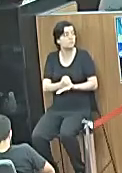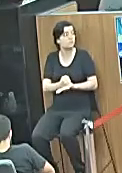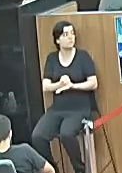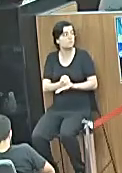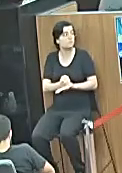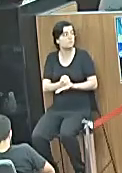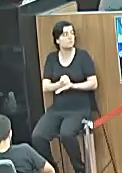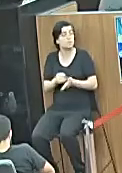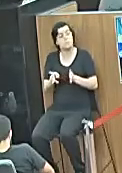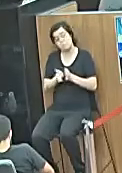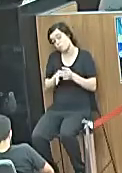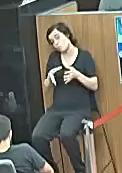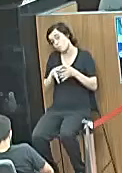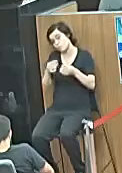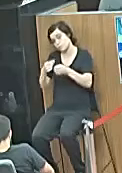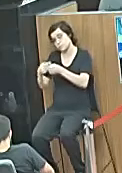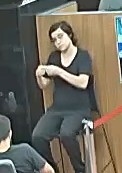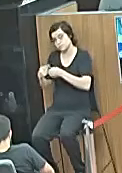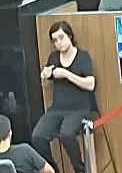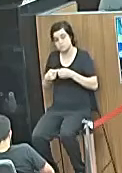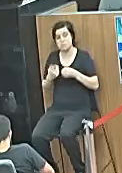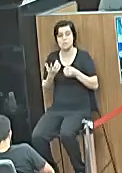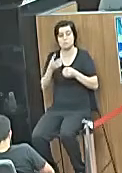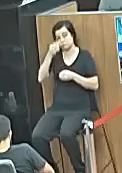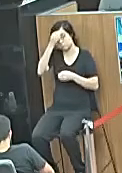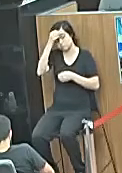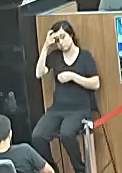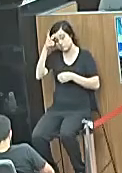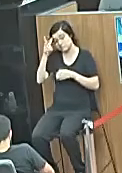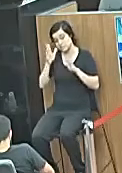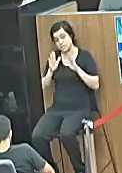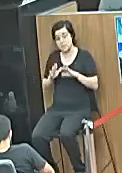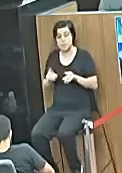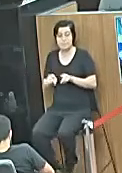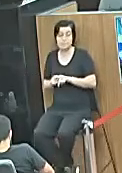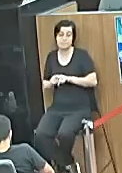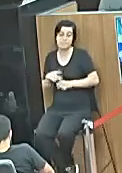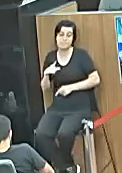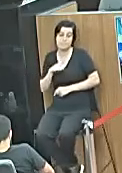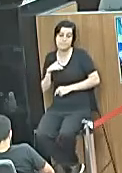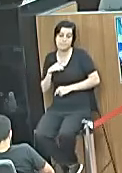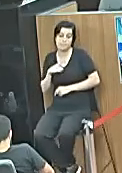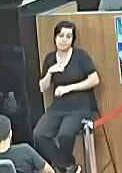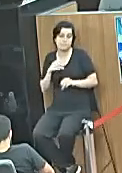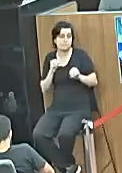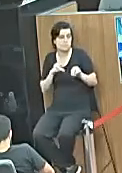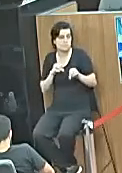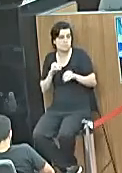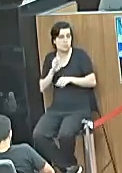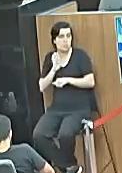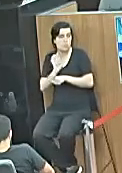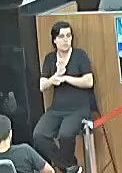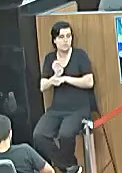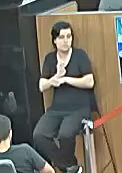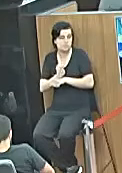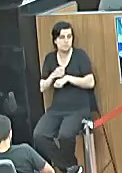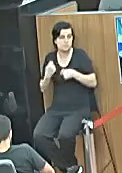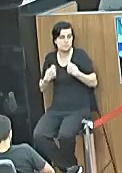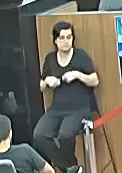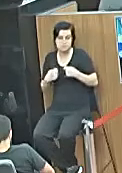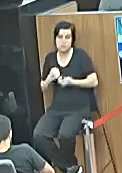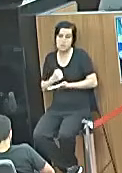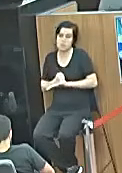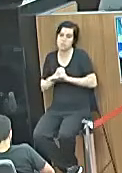atribuição municipal mas existe também uma orientação legal que o estado atue no co-financiamento